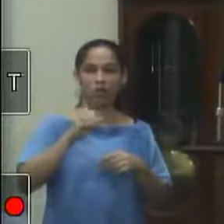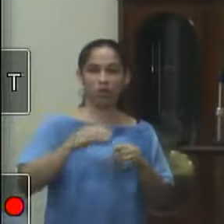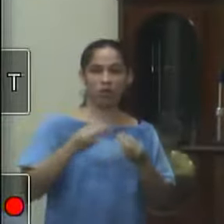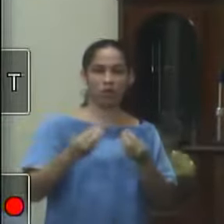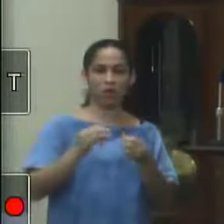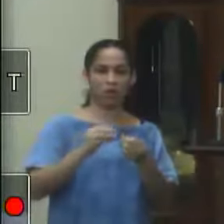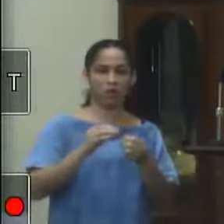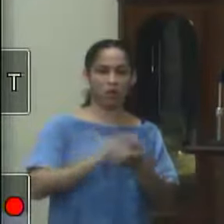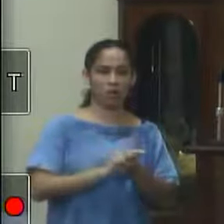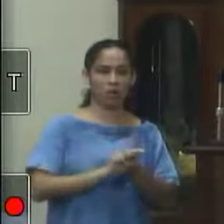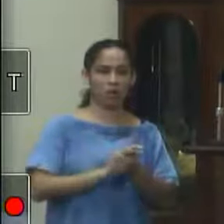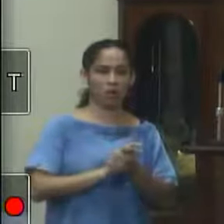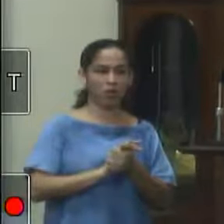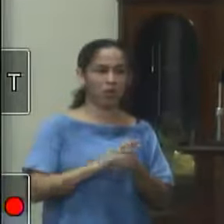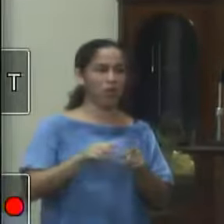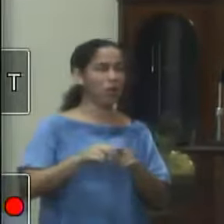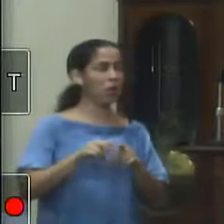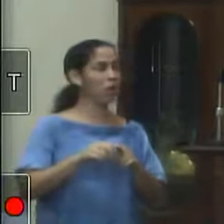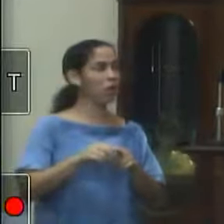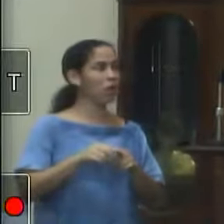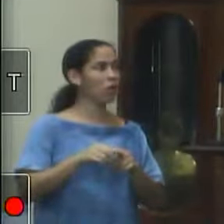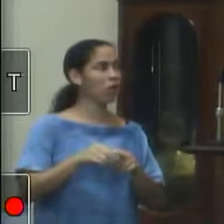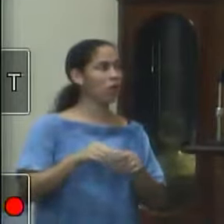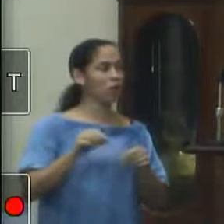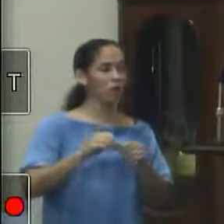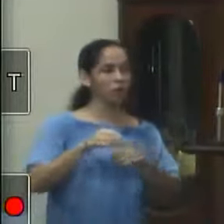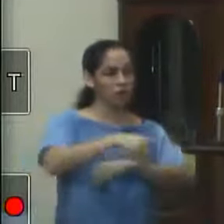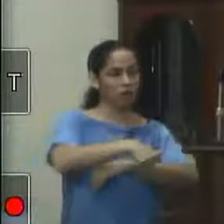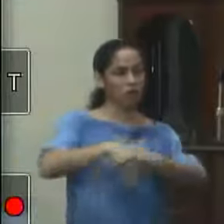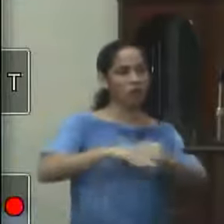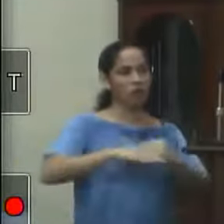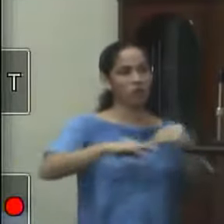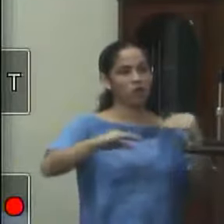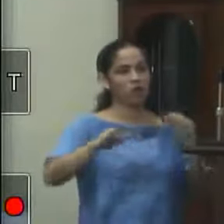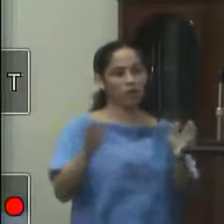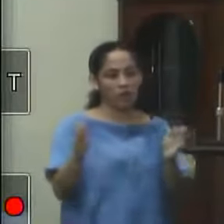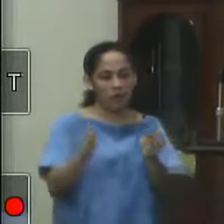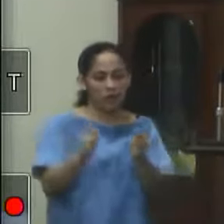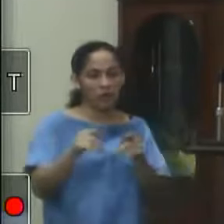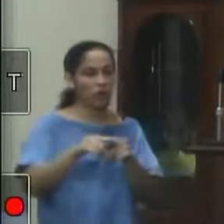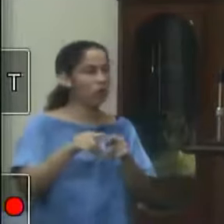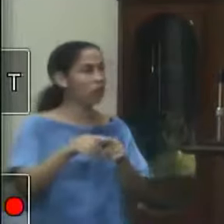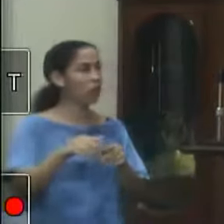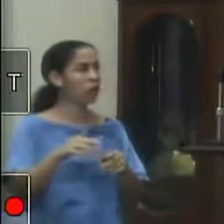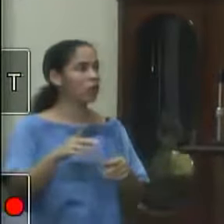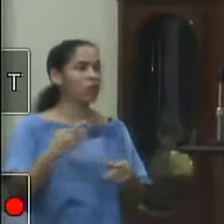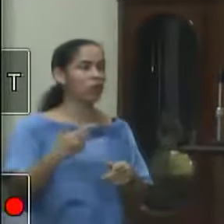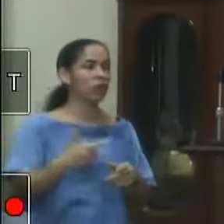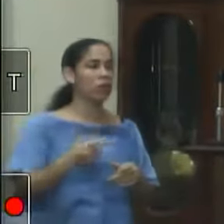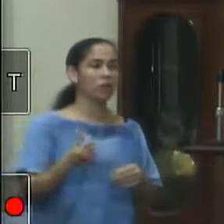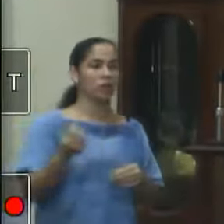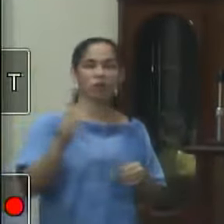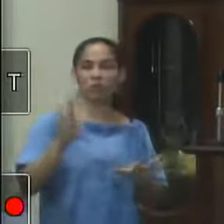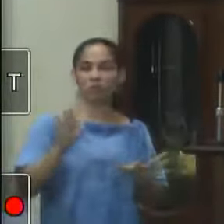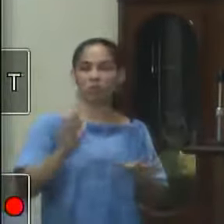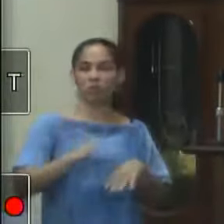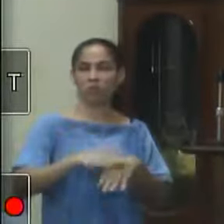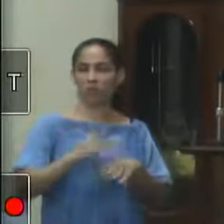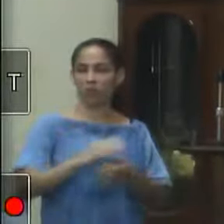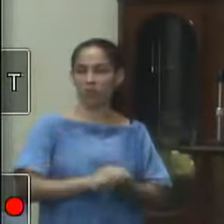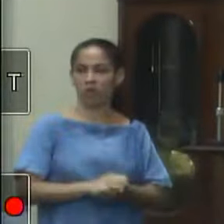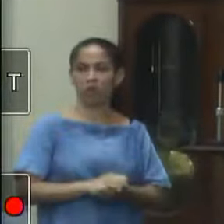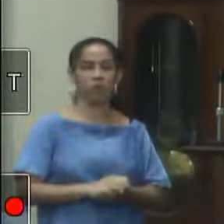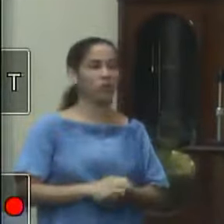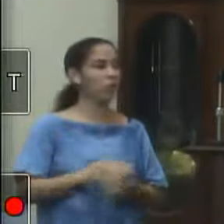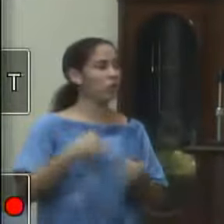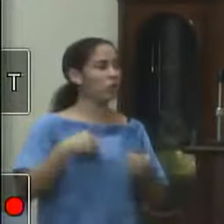asfalto aqui, vamos dizer assim, a gente vai cobrir ruas estreitas, você não vai ter uma despesa tão grande. Então,